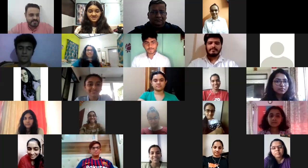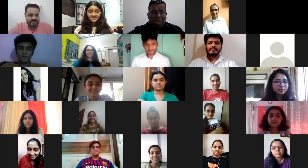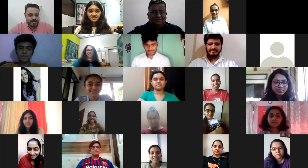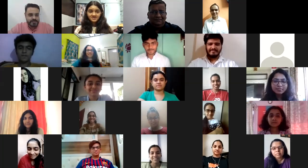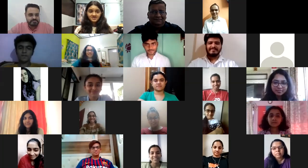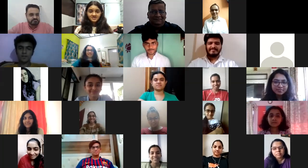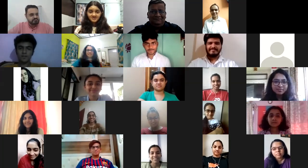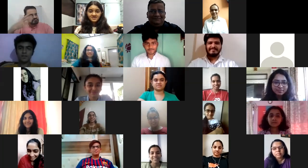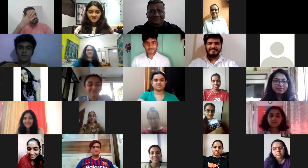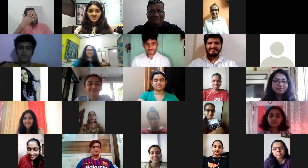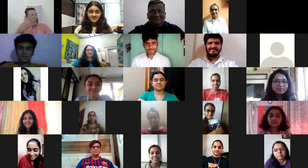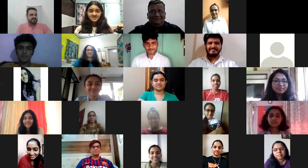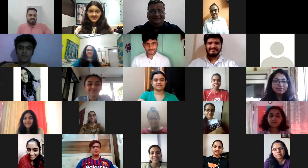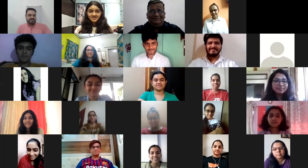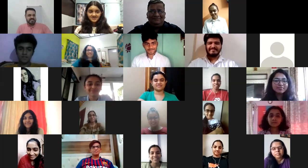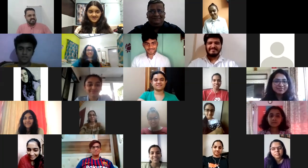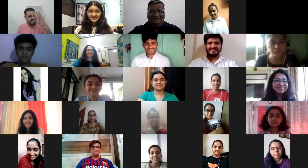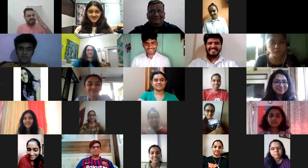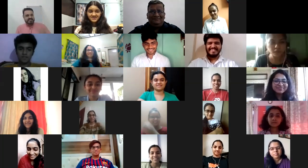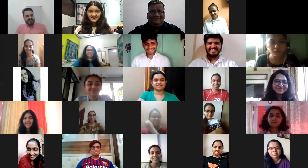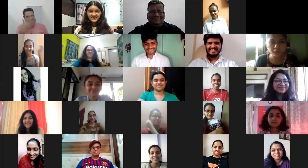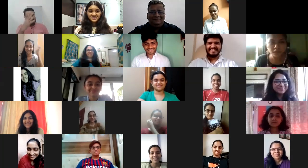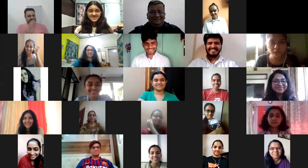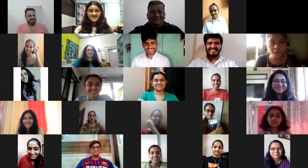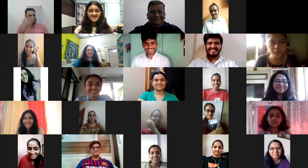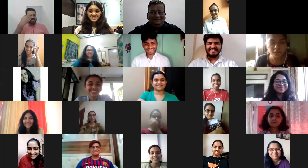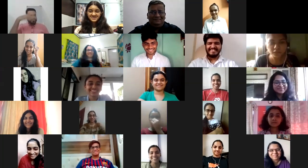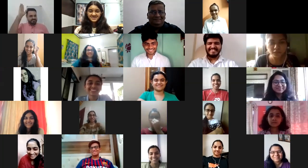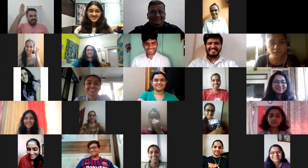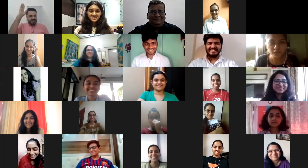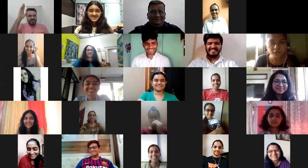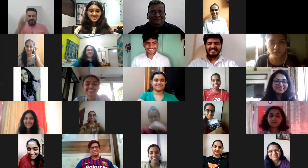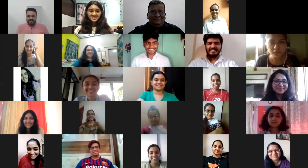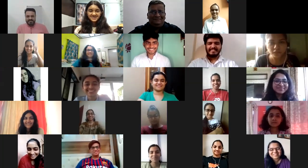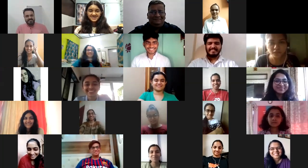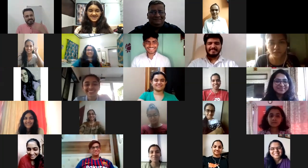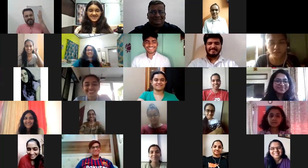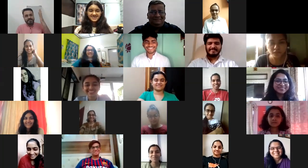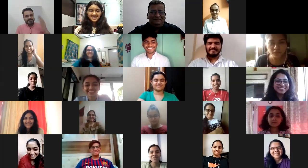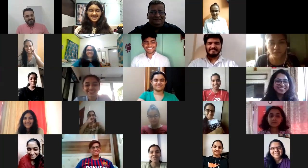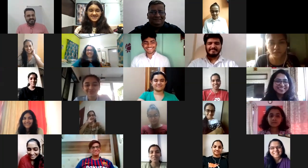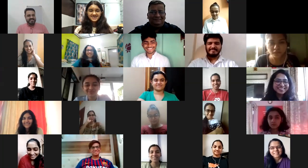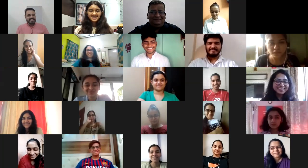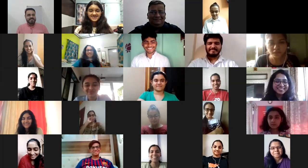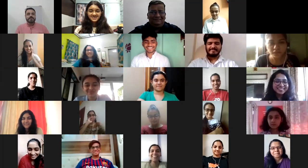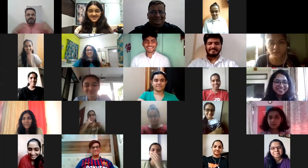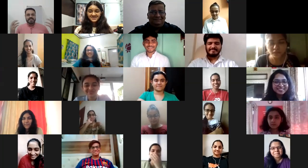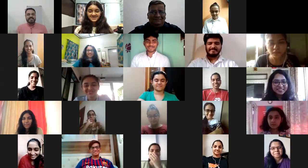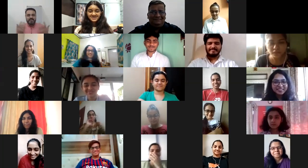no, नहीं, अच्छा नहीं लगता, नहीं, भाग जाओ, get out. So do you think they are not